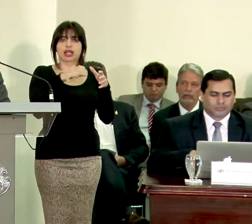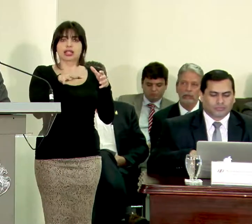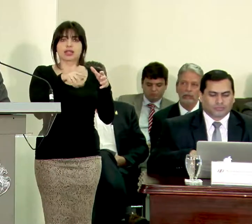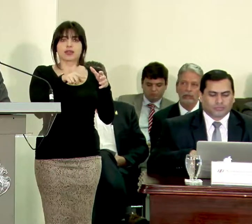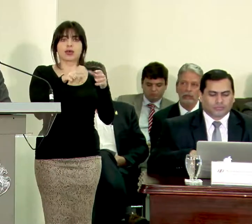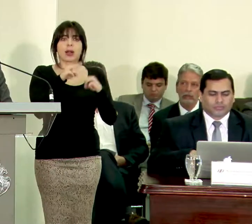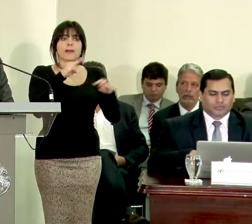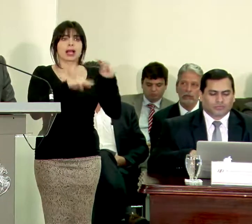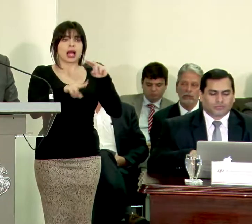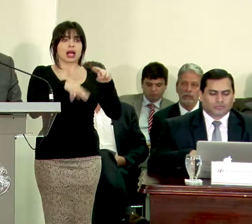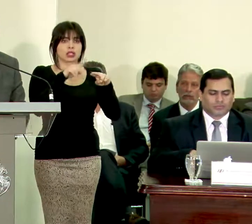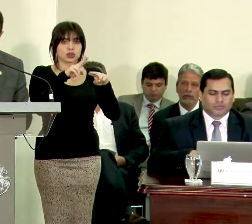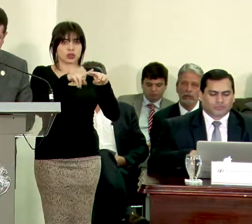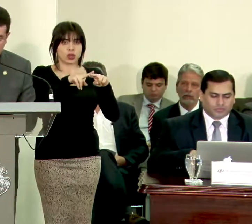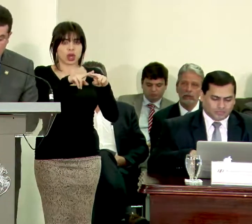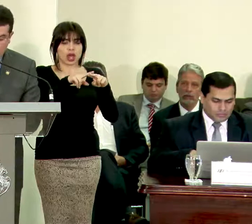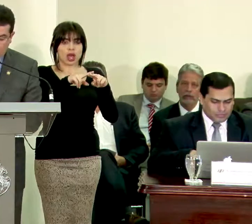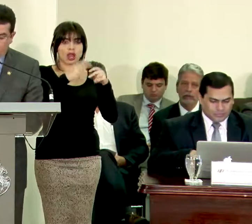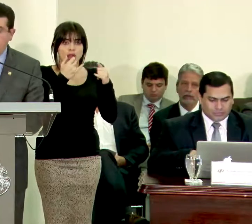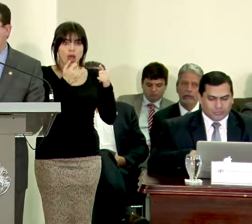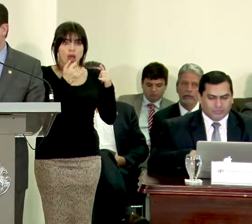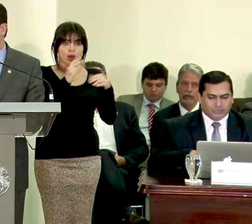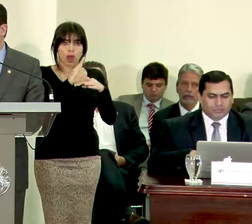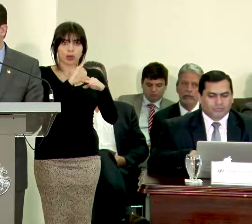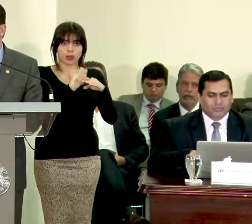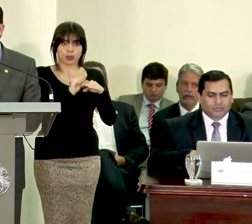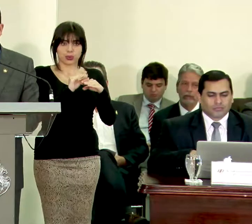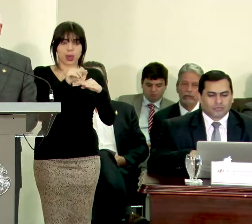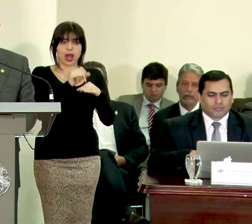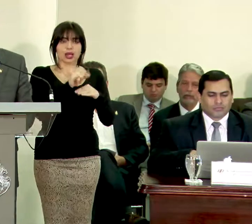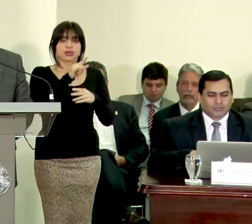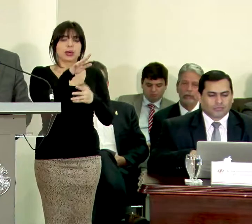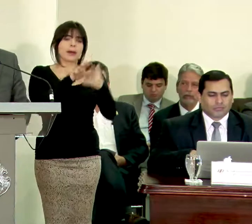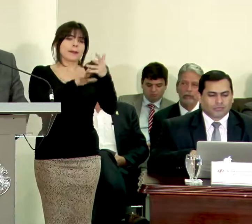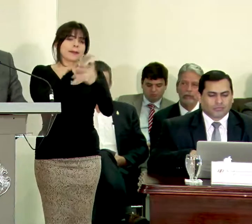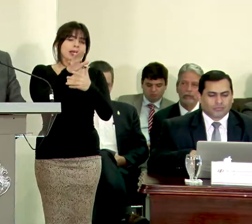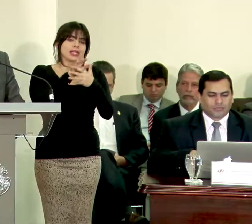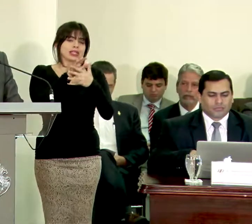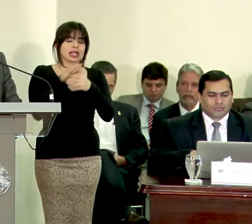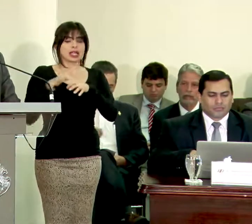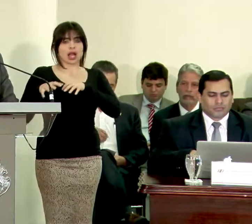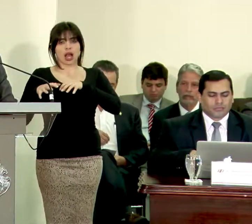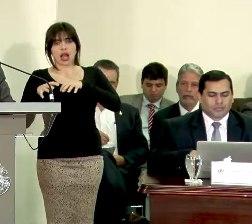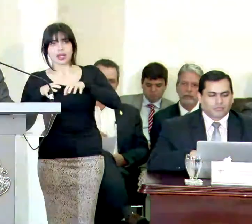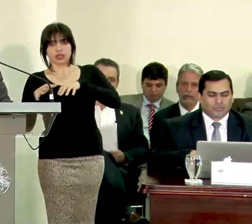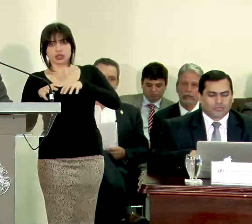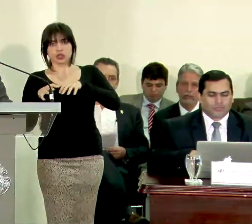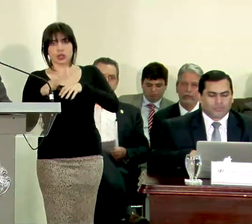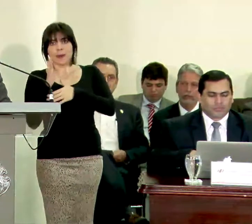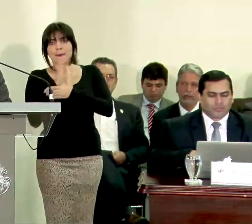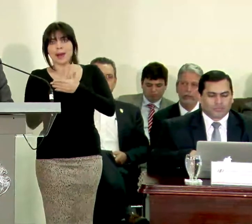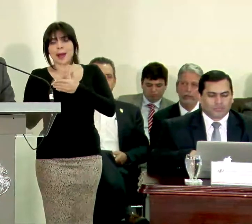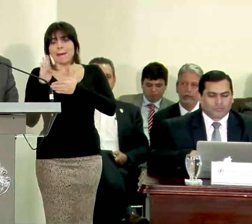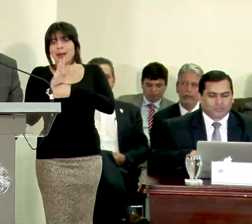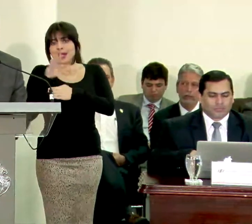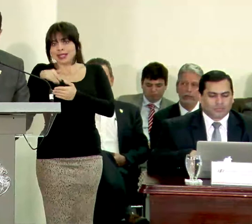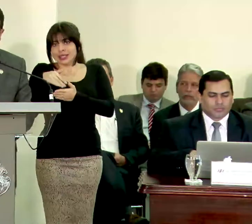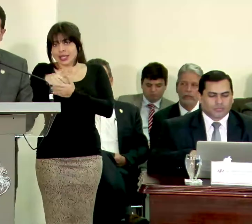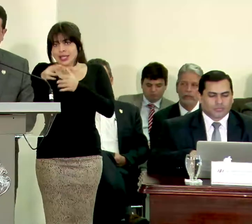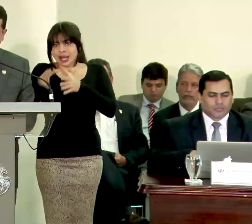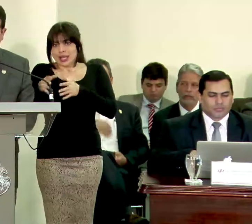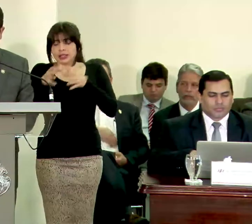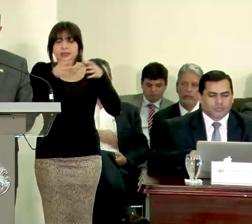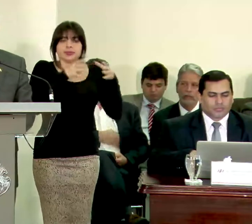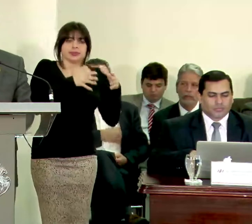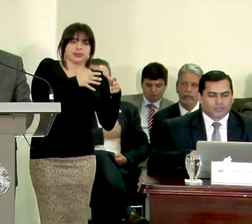en el mercado nacional a la baja, la cual es una mezcla de acciones del Banco Central